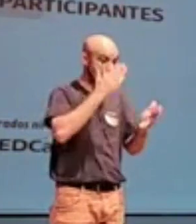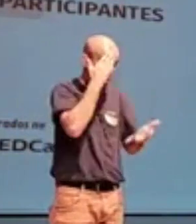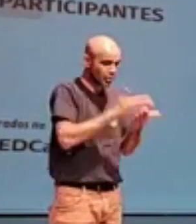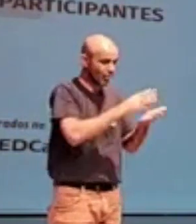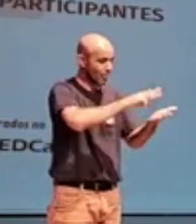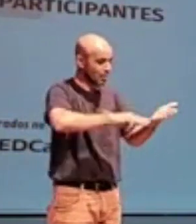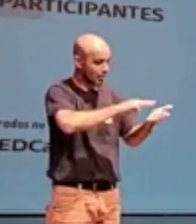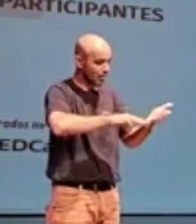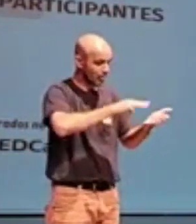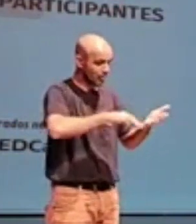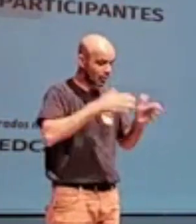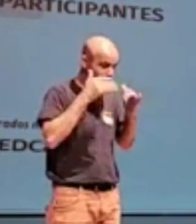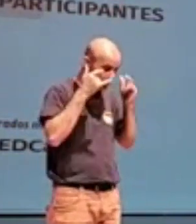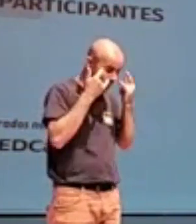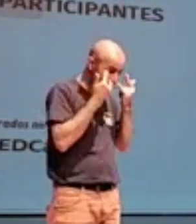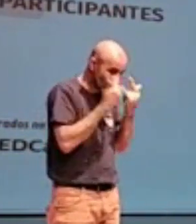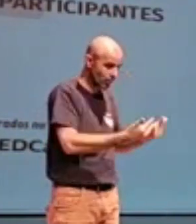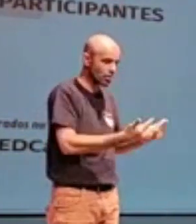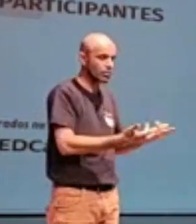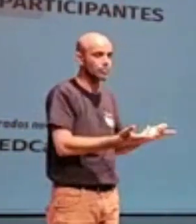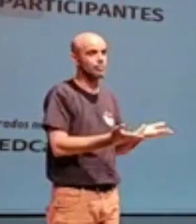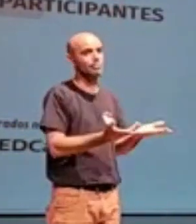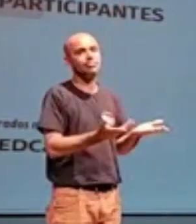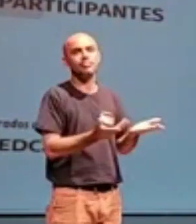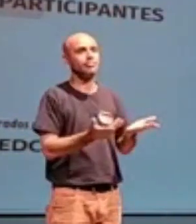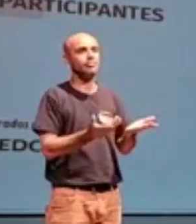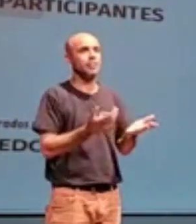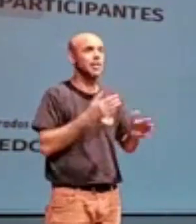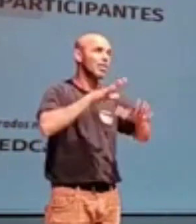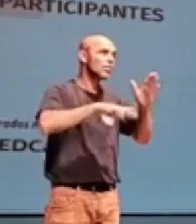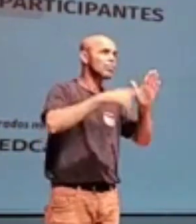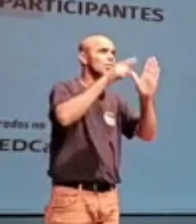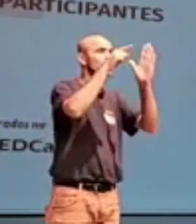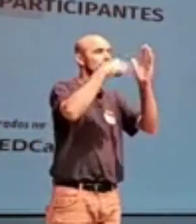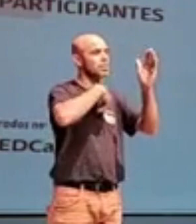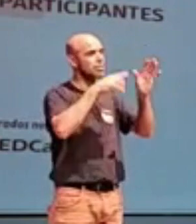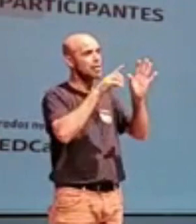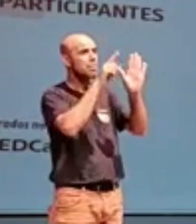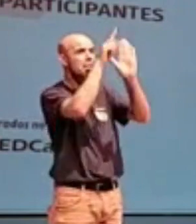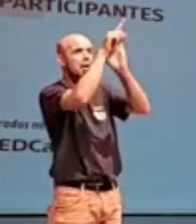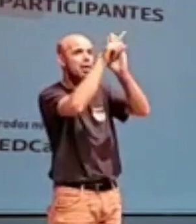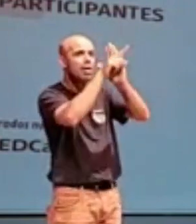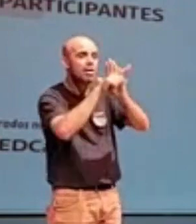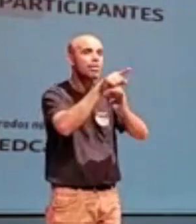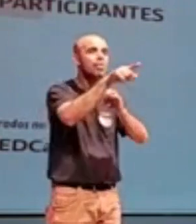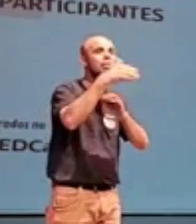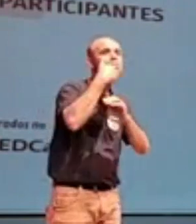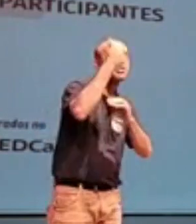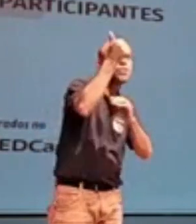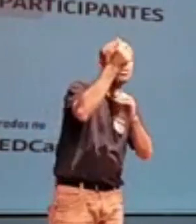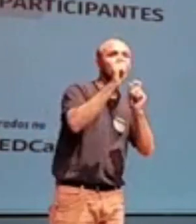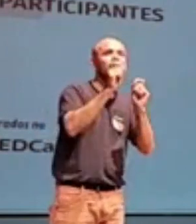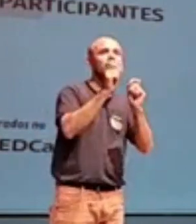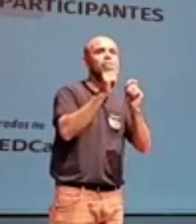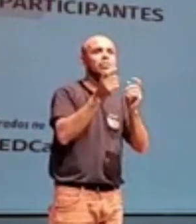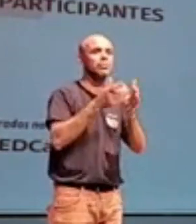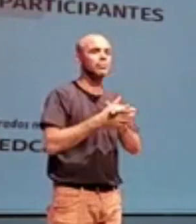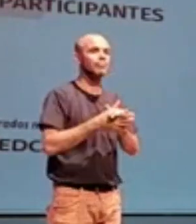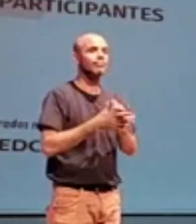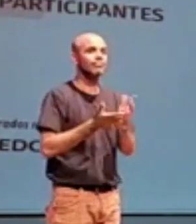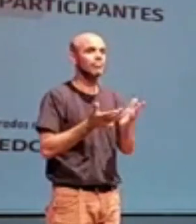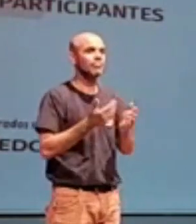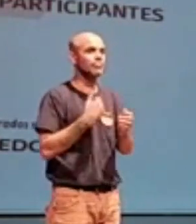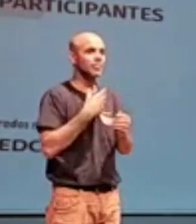Que aí, até quando você vai fazer um questionário para o paciente, se você está melhor, o paciente vai falar assim, não sei o quê, mas você interpreta, nossa, não